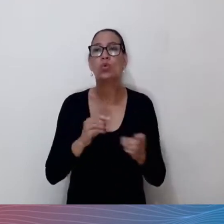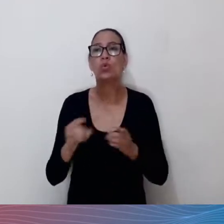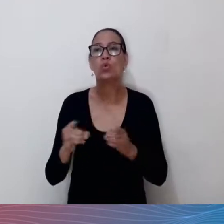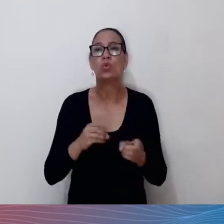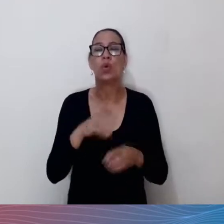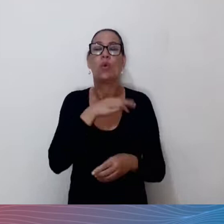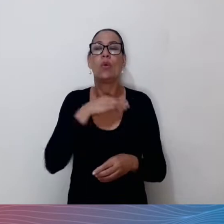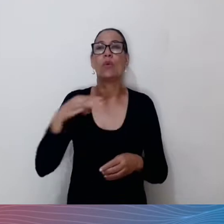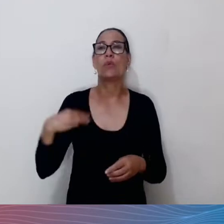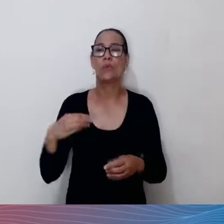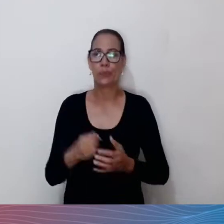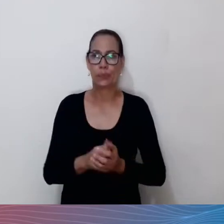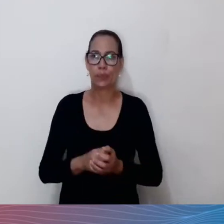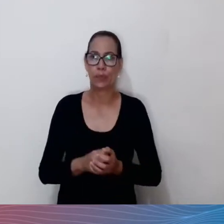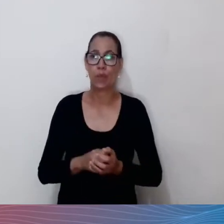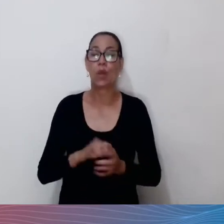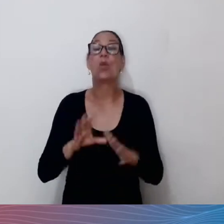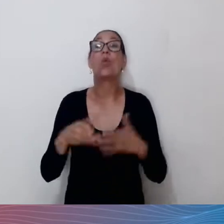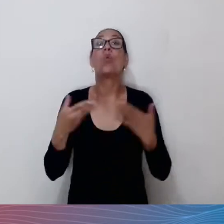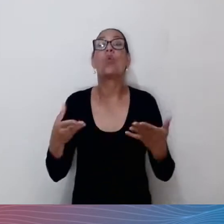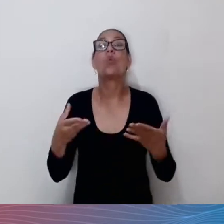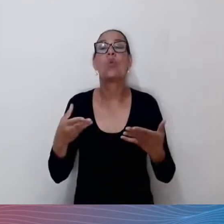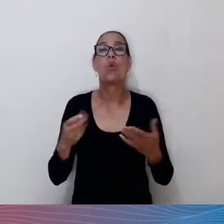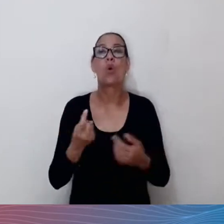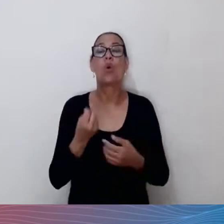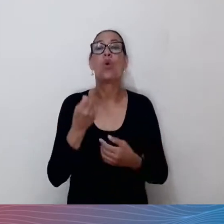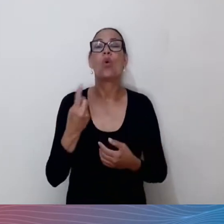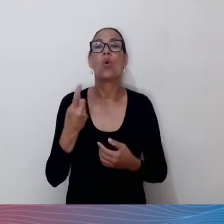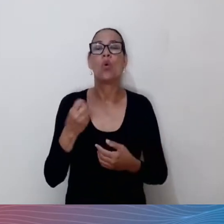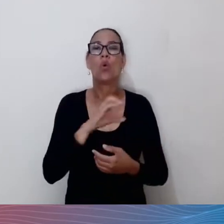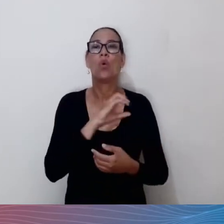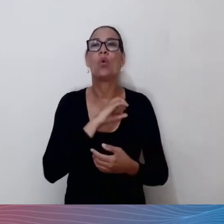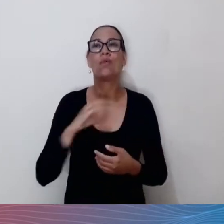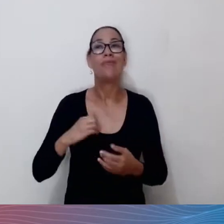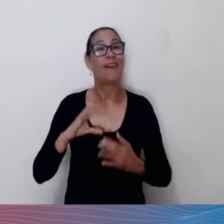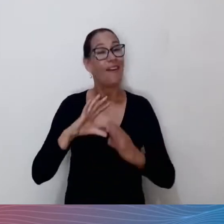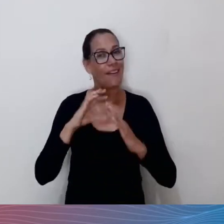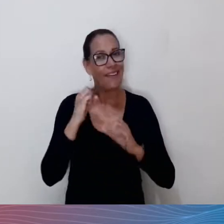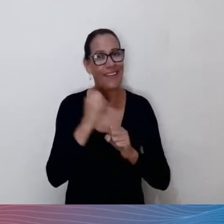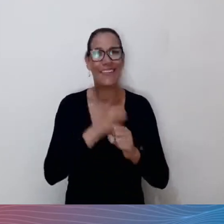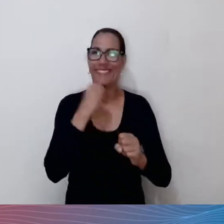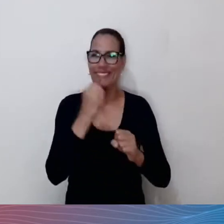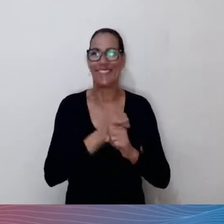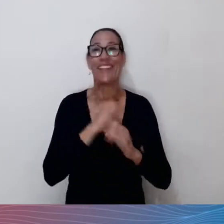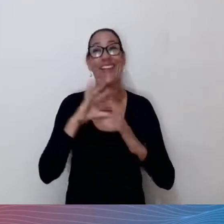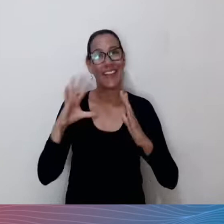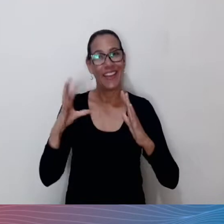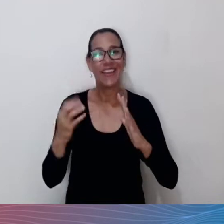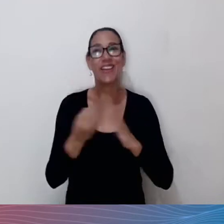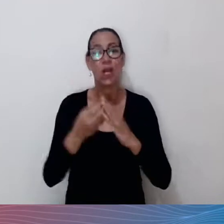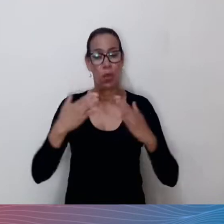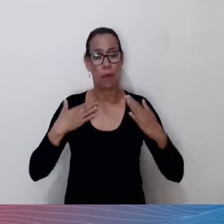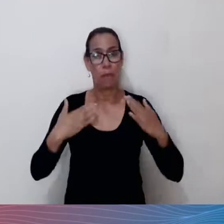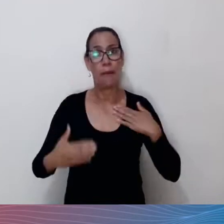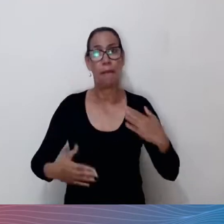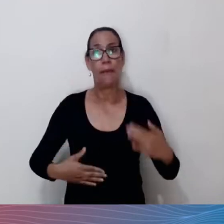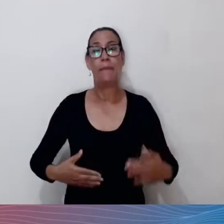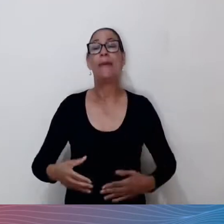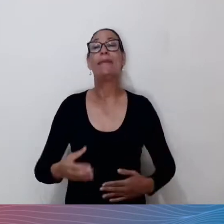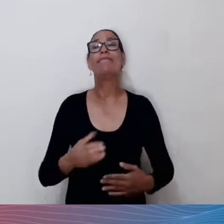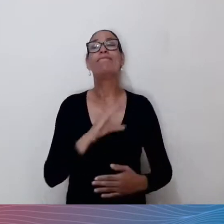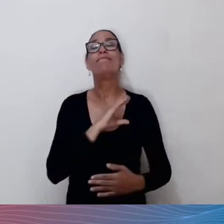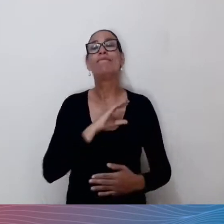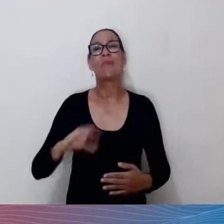ministério? A edificação do corpo de Cristo. Eu não tenho o meu ministério para fazer o meu